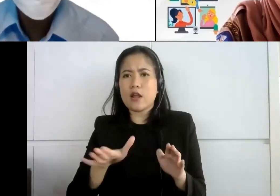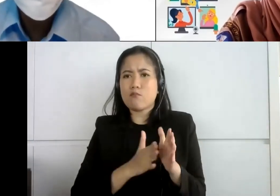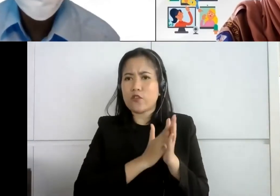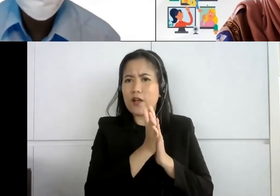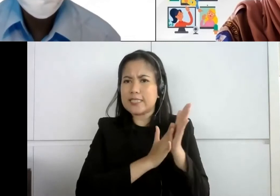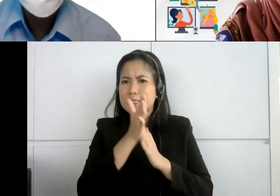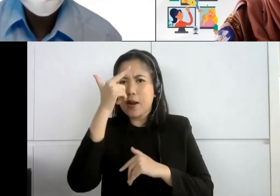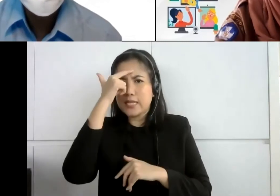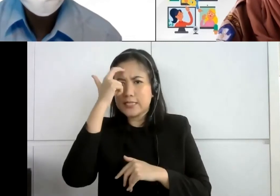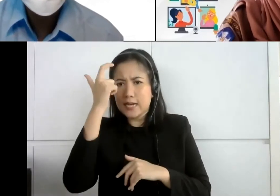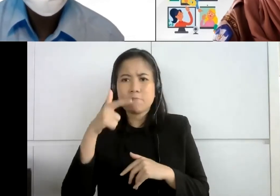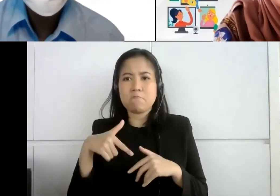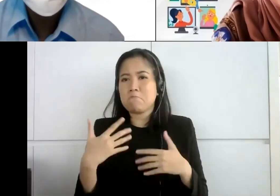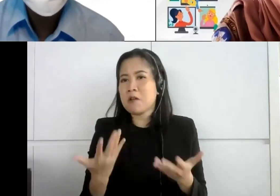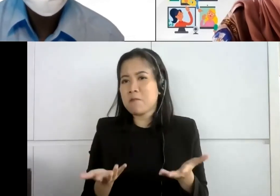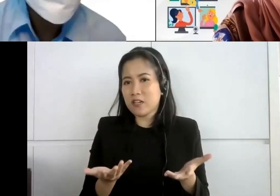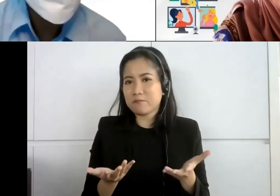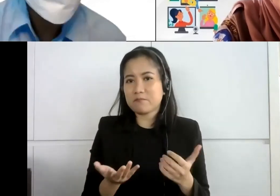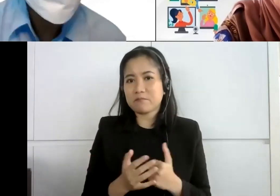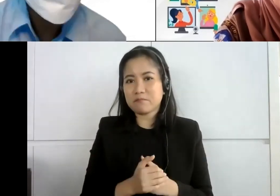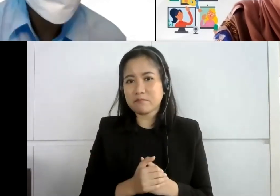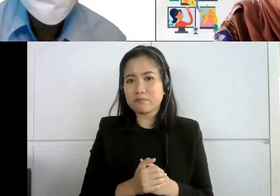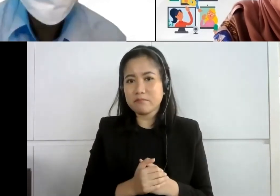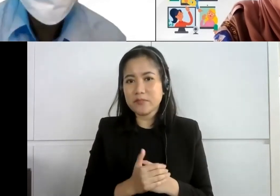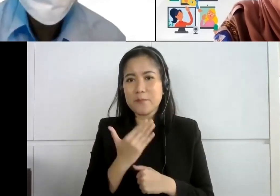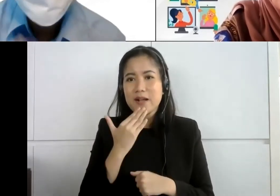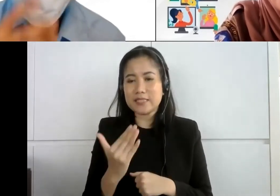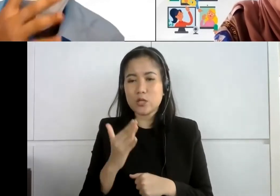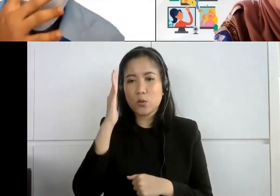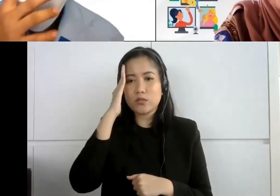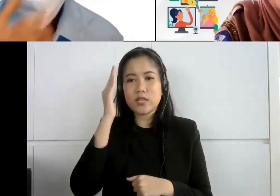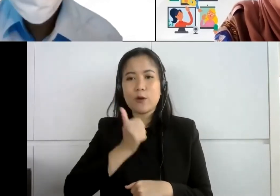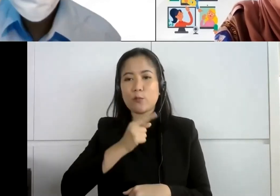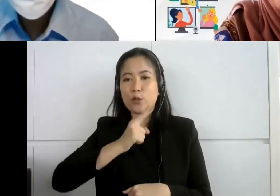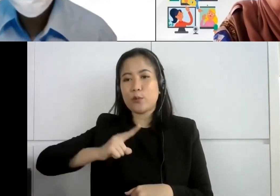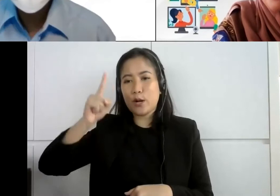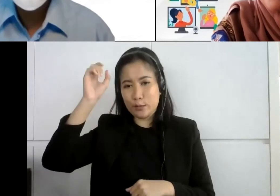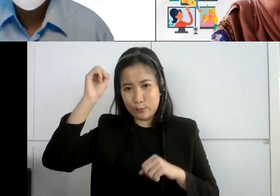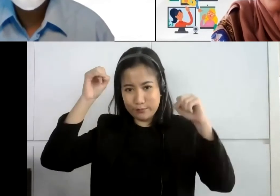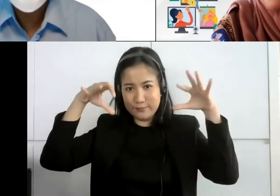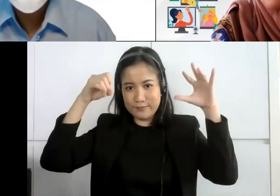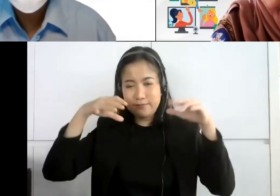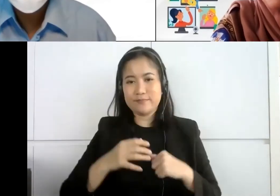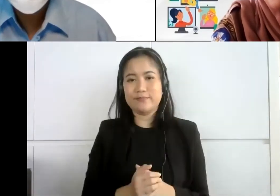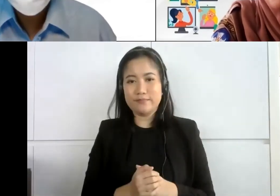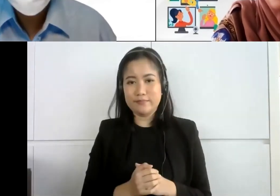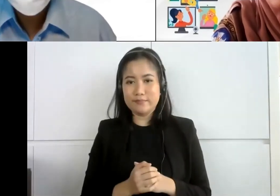Bu? Iya. Terima kasih. Assalamualaikum warahmatullahi wabarakatuh.